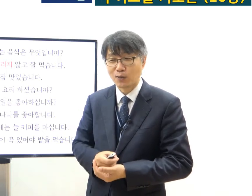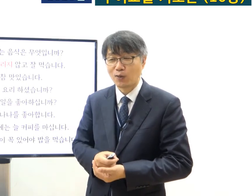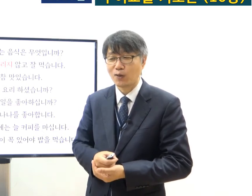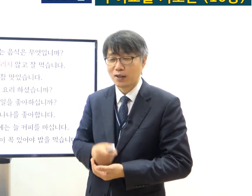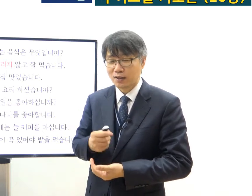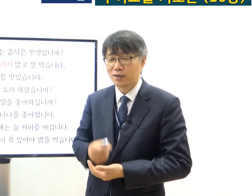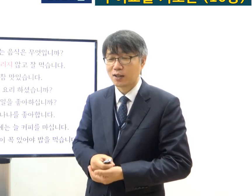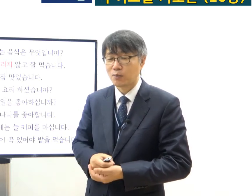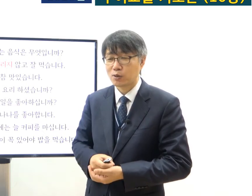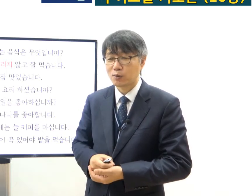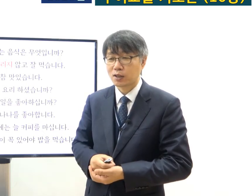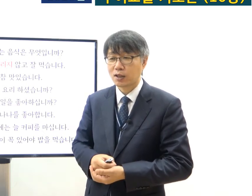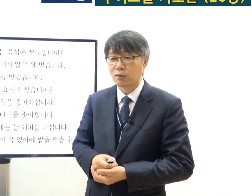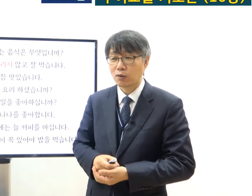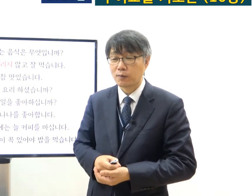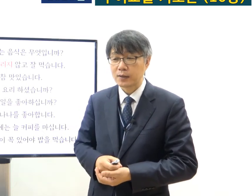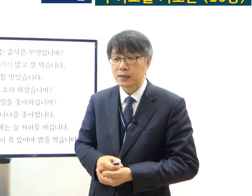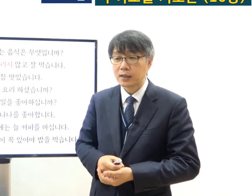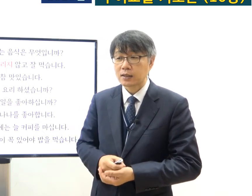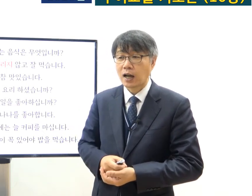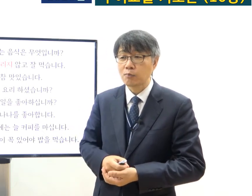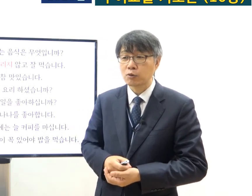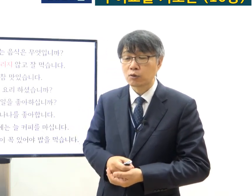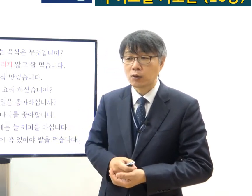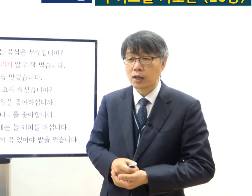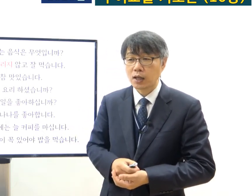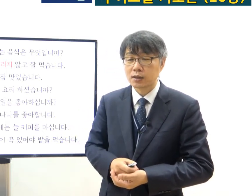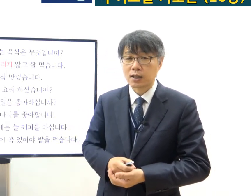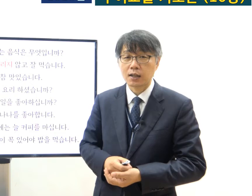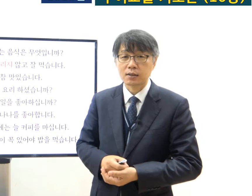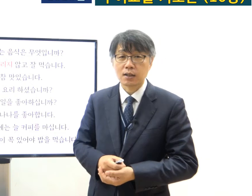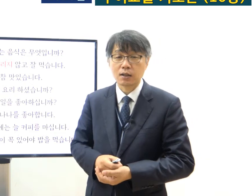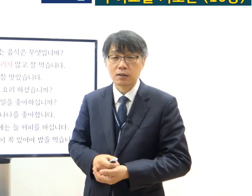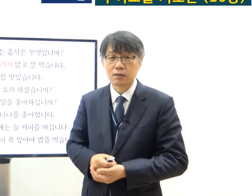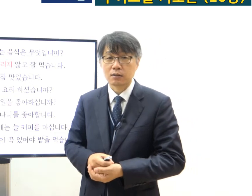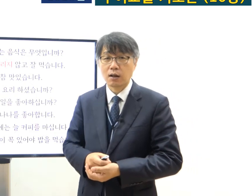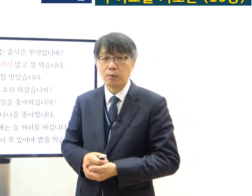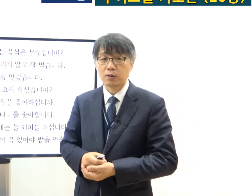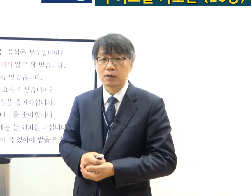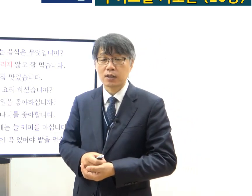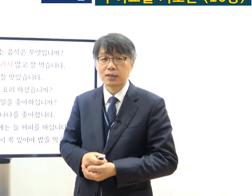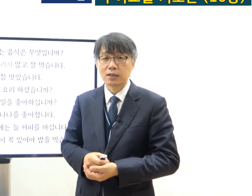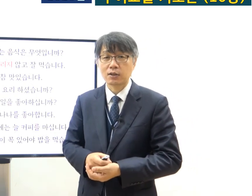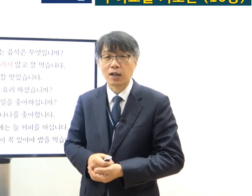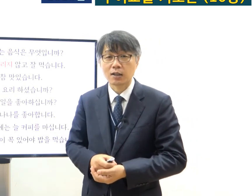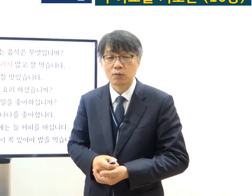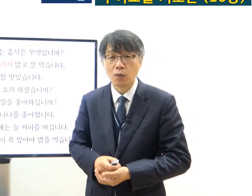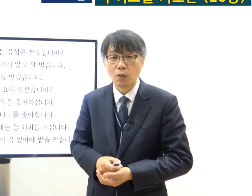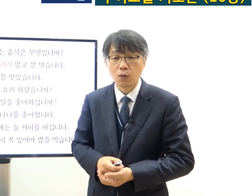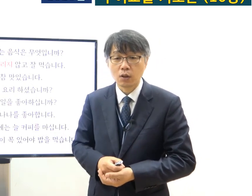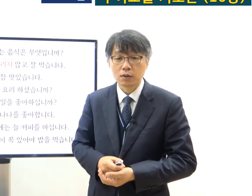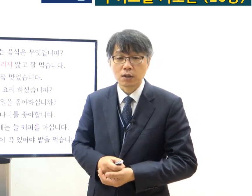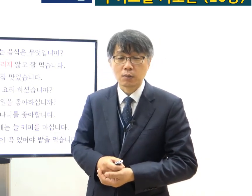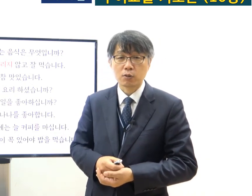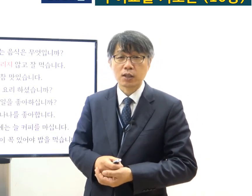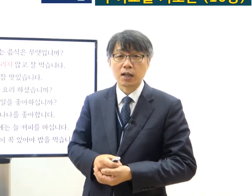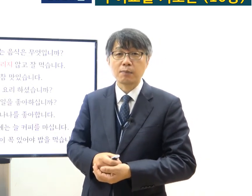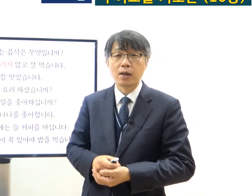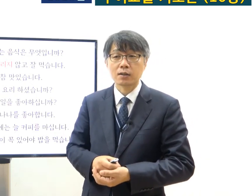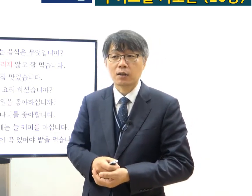마시고 천천히 해보시면 될 것 같고요. 다음 주 정도에 제가 이제 한번 날짜를 정해가지고 저희 복지관